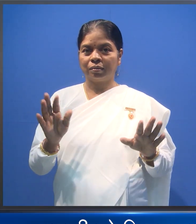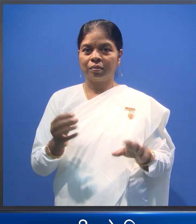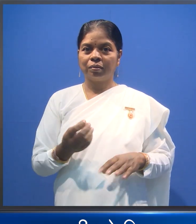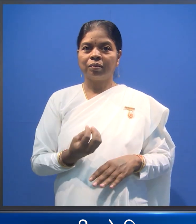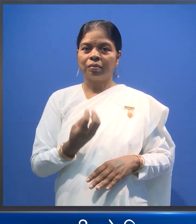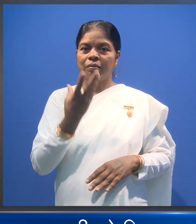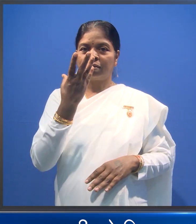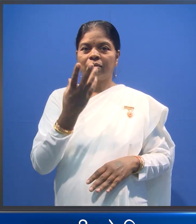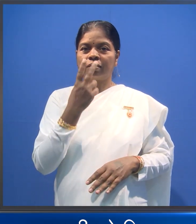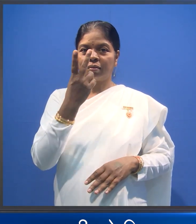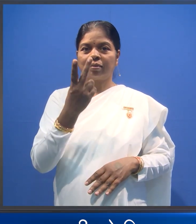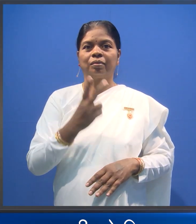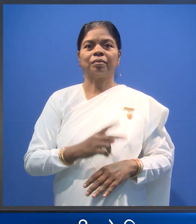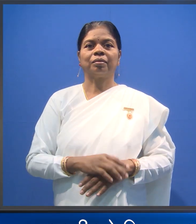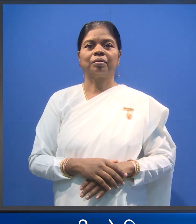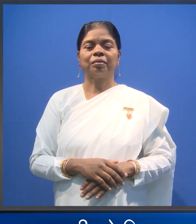कमळ दिसेल.